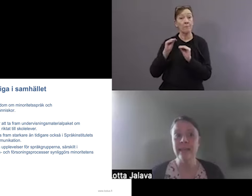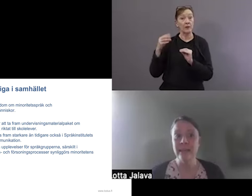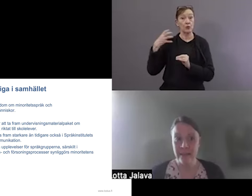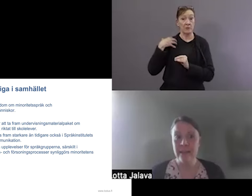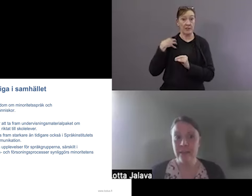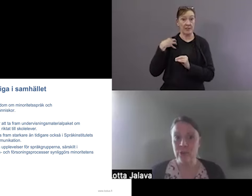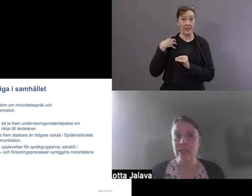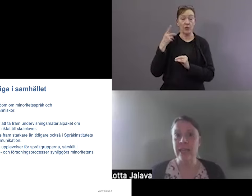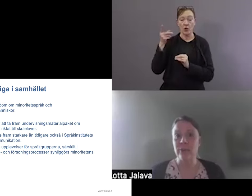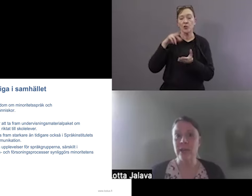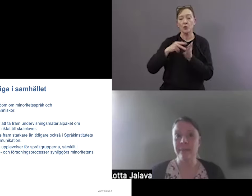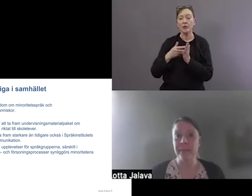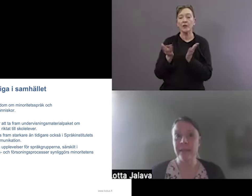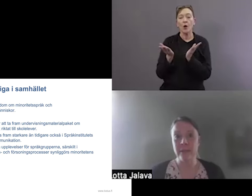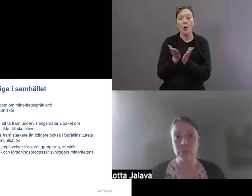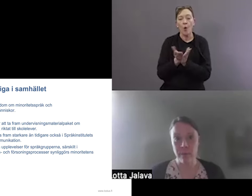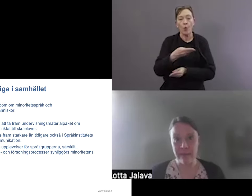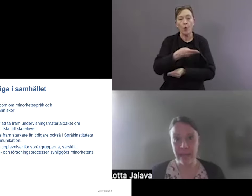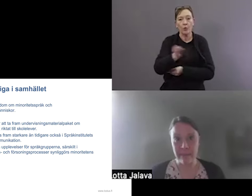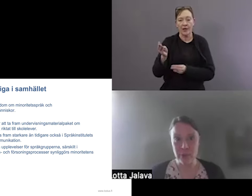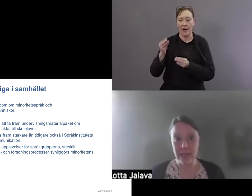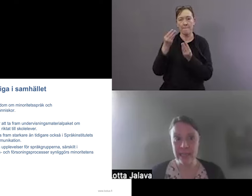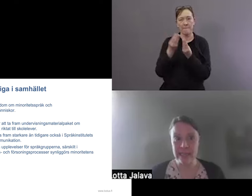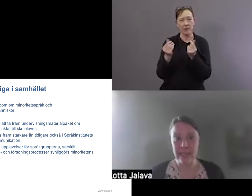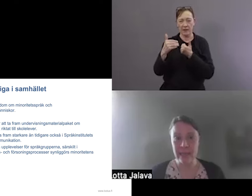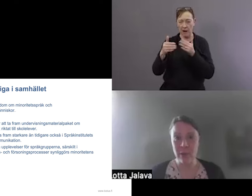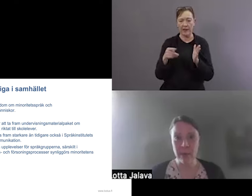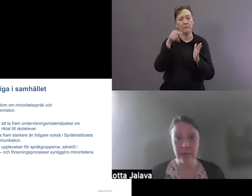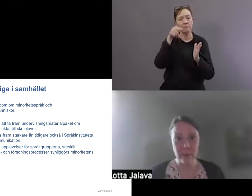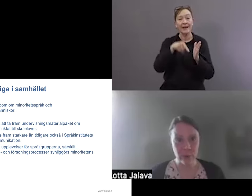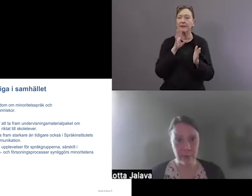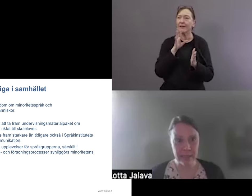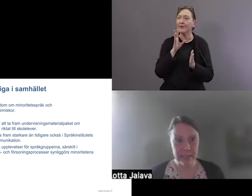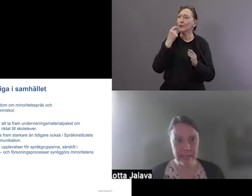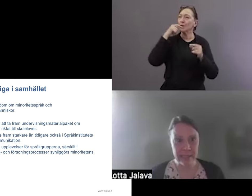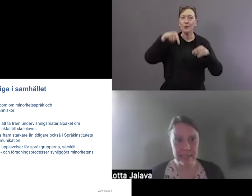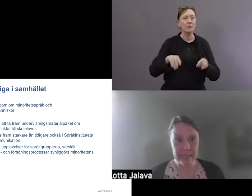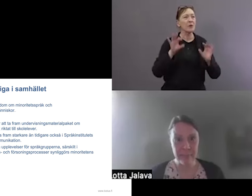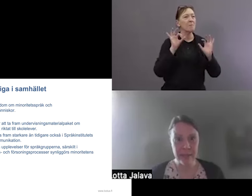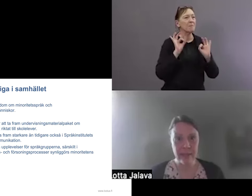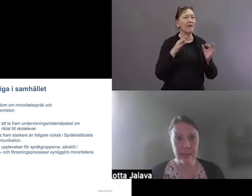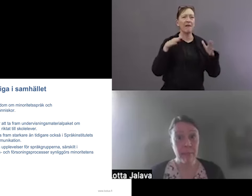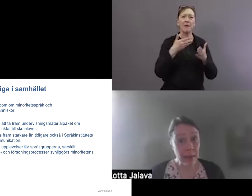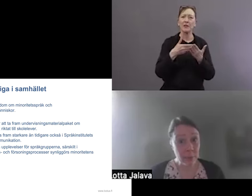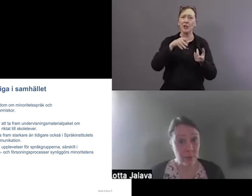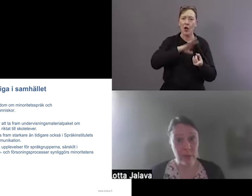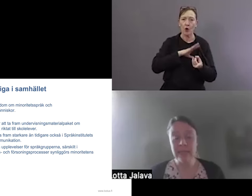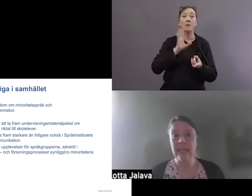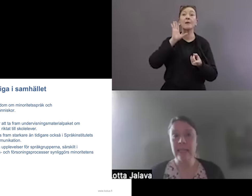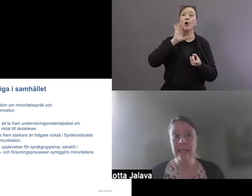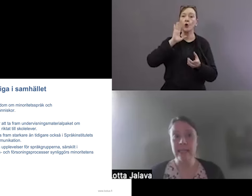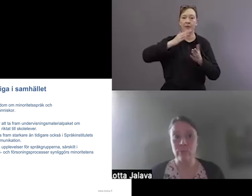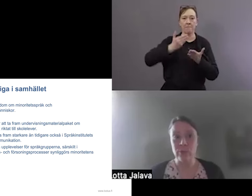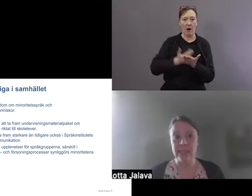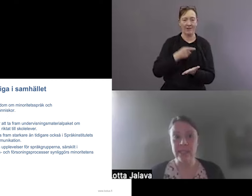kouluikäisille, jossa kerrotaan Suomen vähemmistökielistä ja nimenomaan näistä kotoperäisistä kielistä. Meillä myös